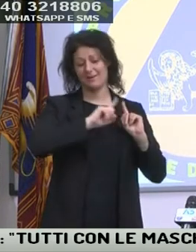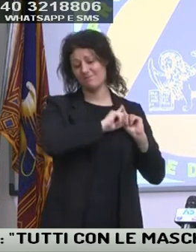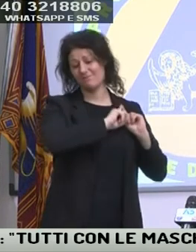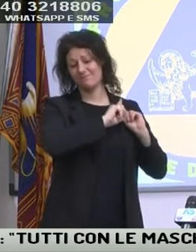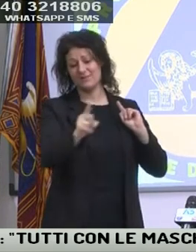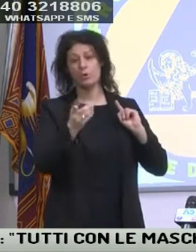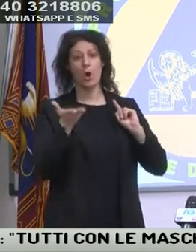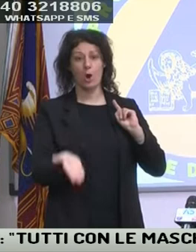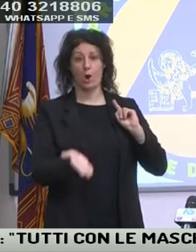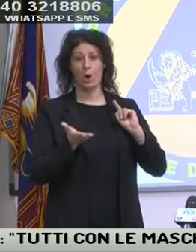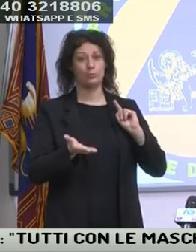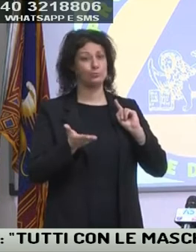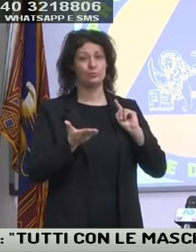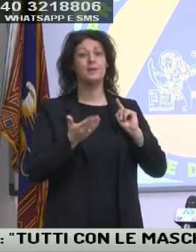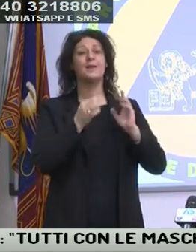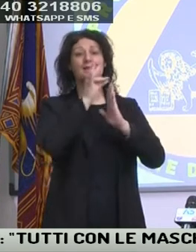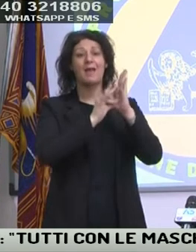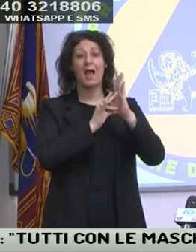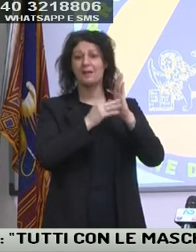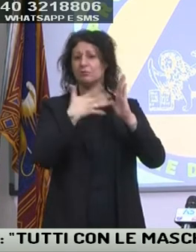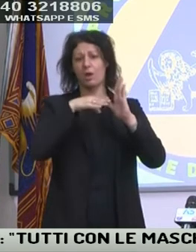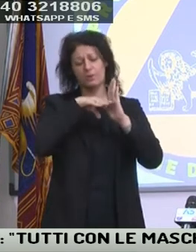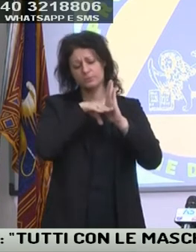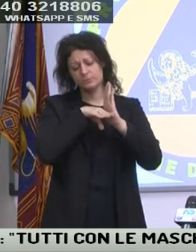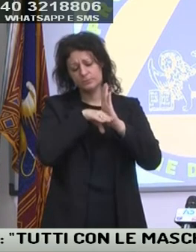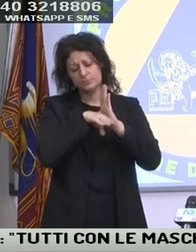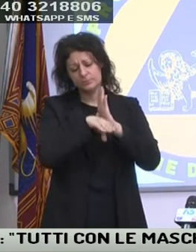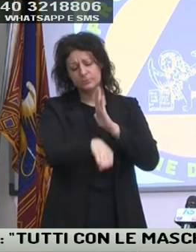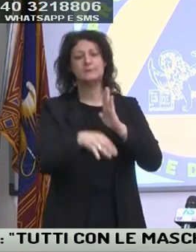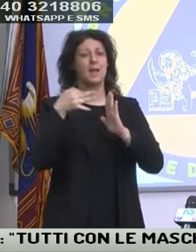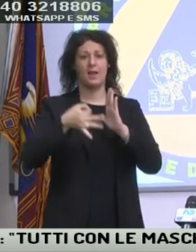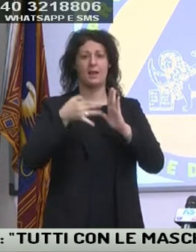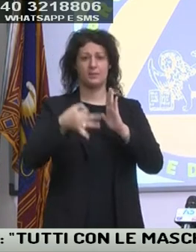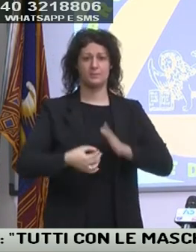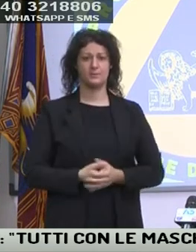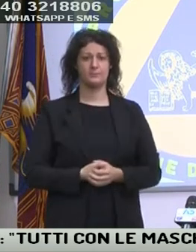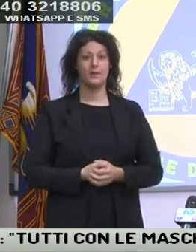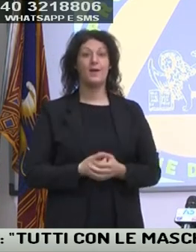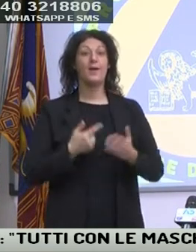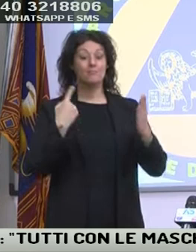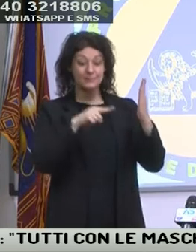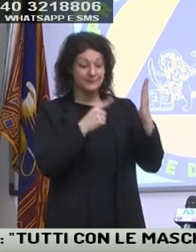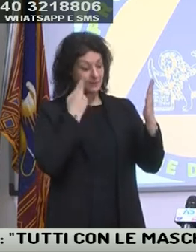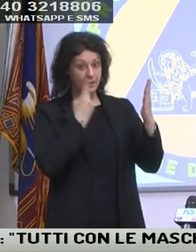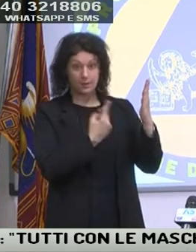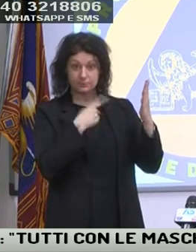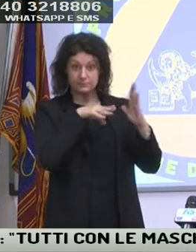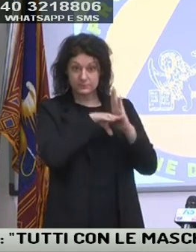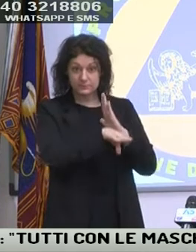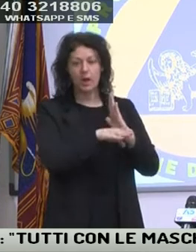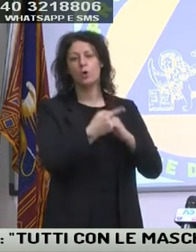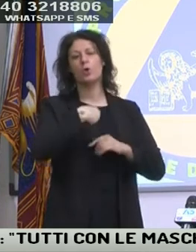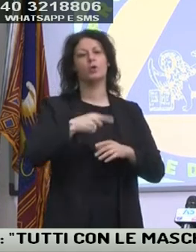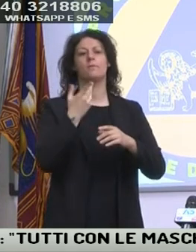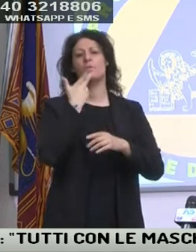in decrescita, cioè in calo. Alla luce di questo noi vogliamo preparare l'apertura per il 18 di